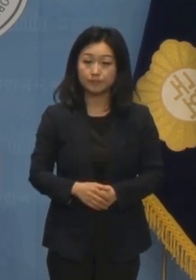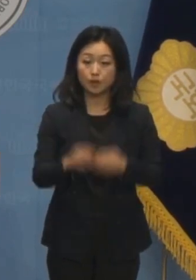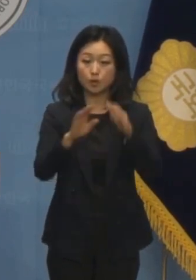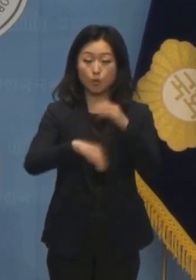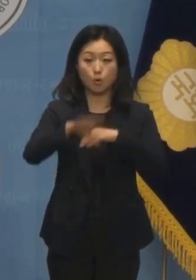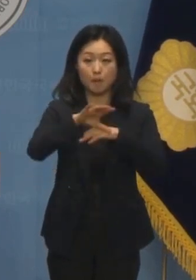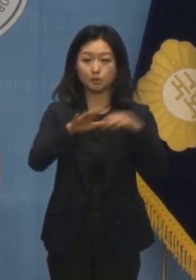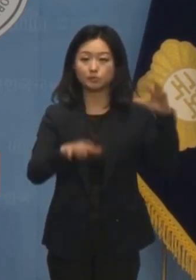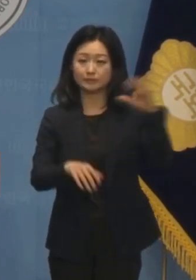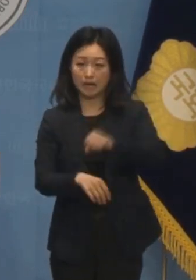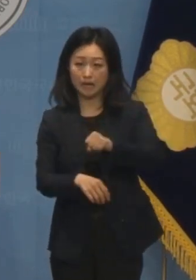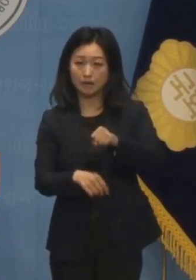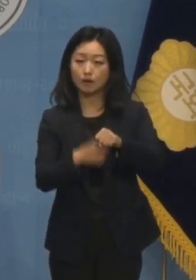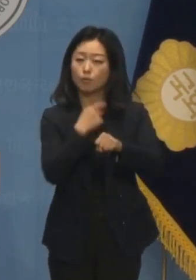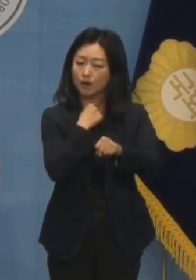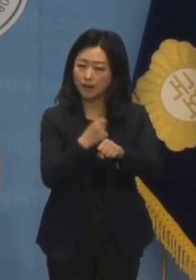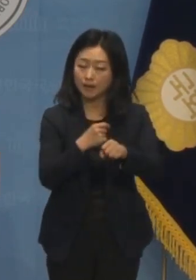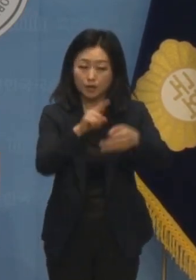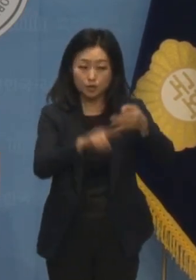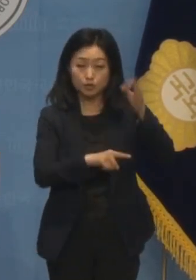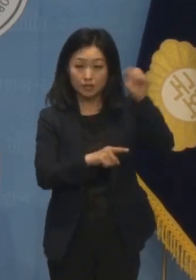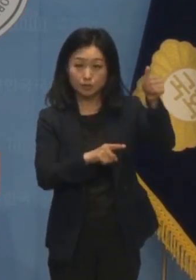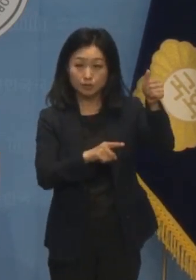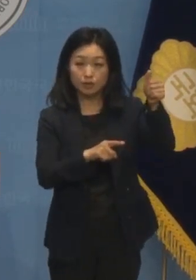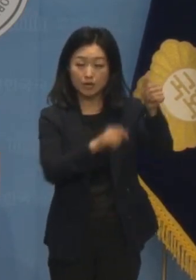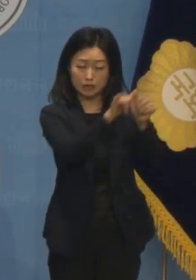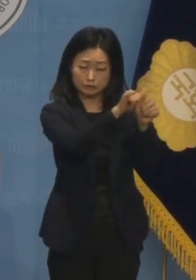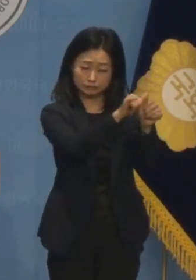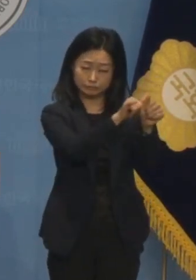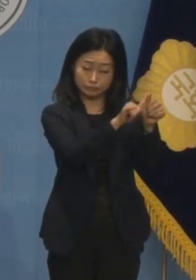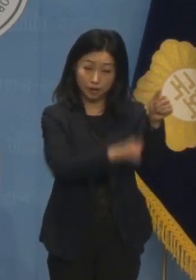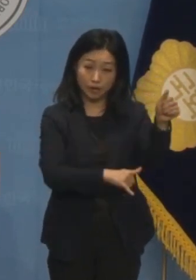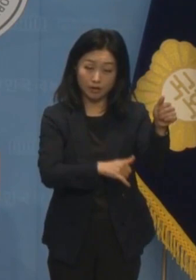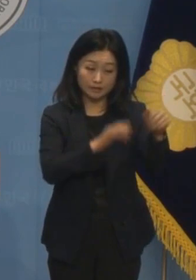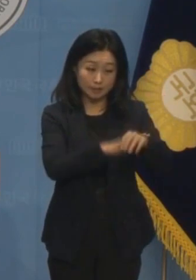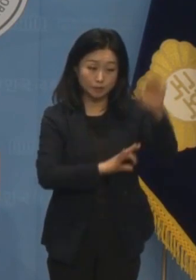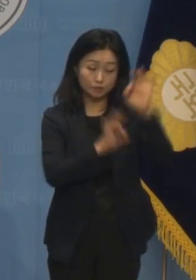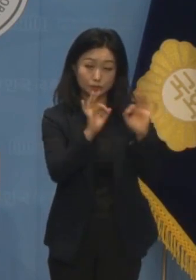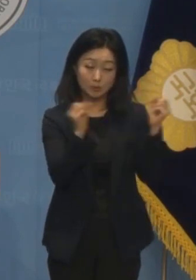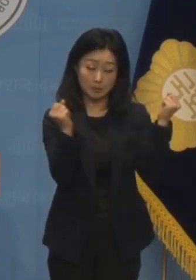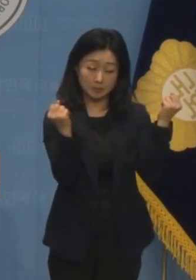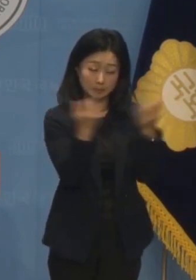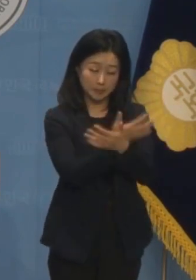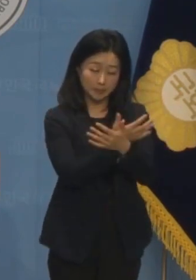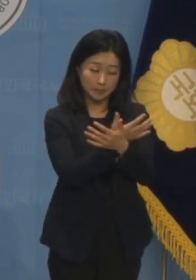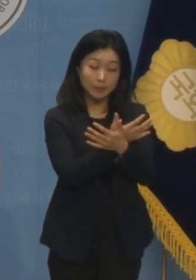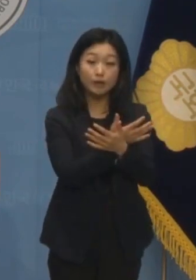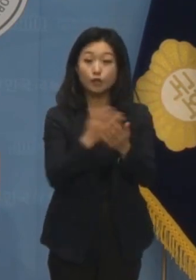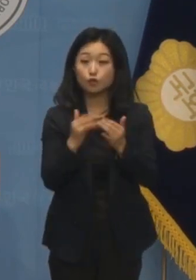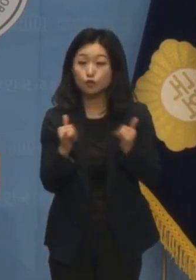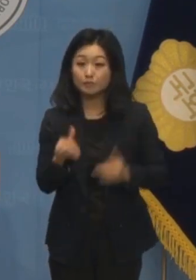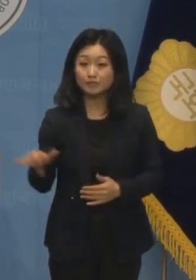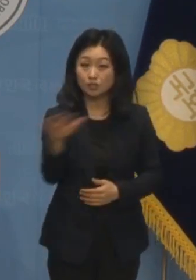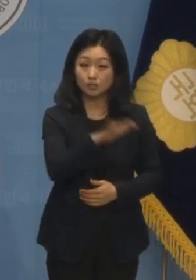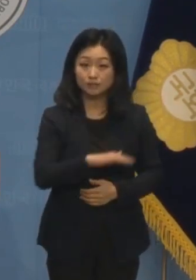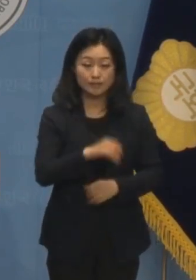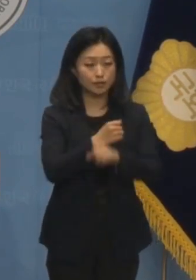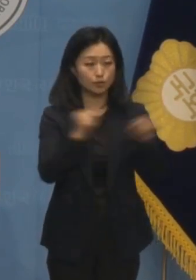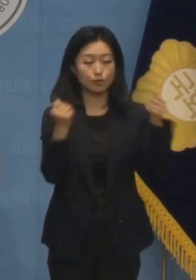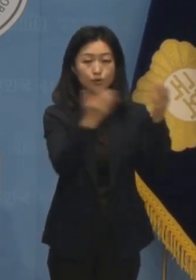공영방송을 장악하여 윤석열 정부의 실정을 감추 있다는 속셈을 국민께서는 결단코